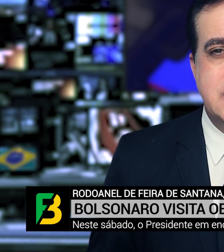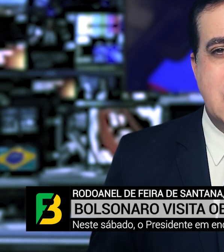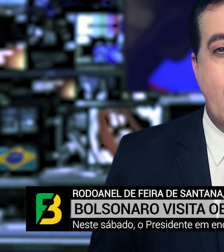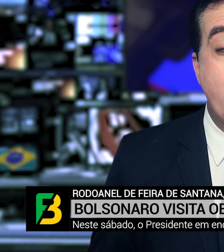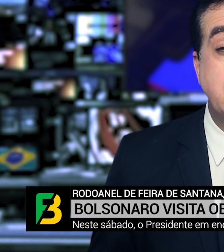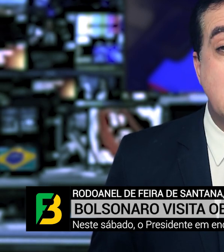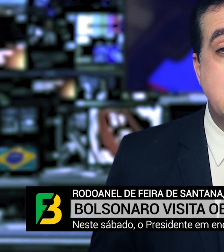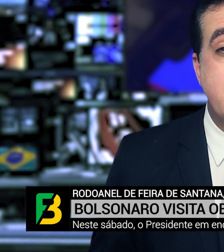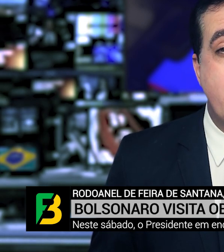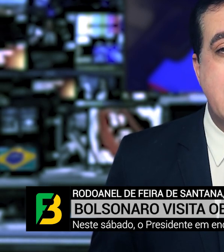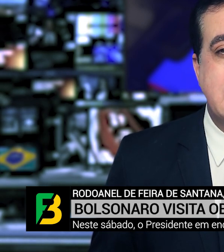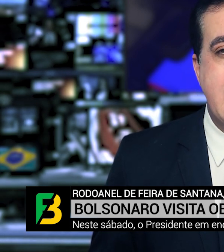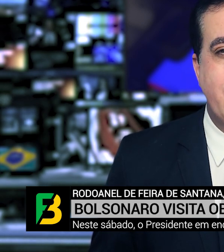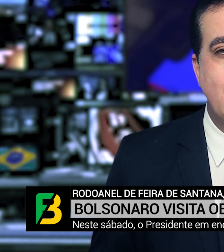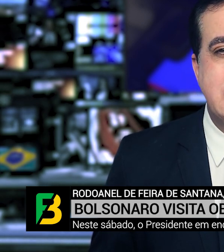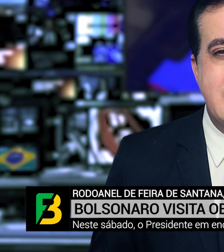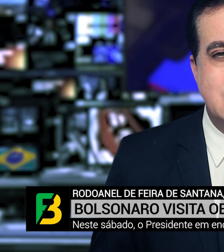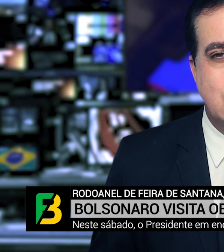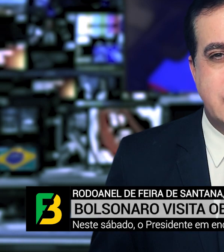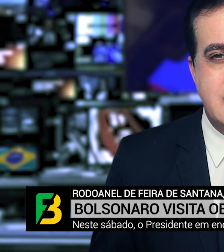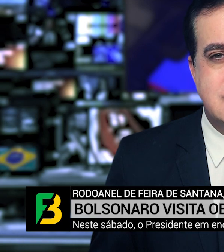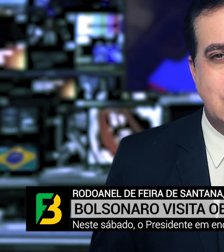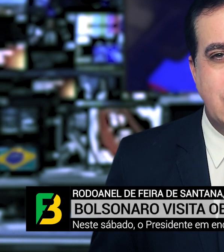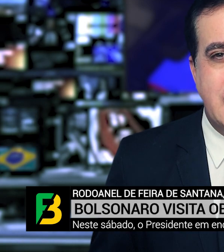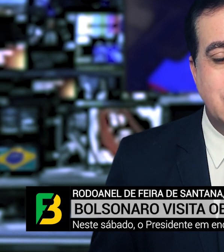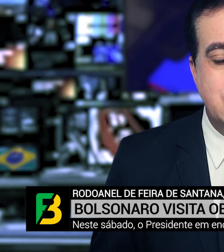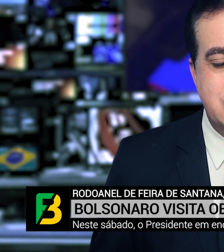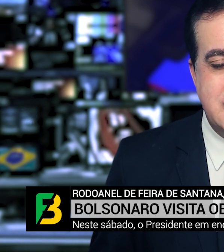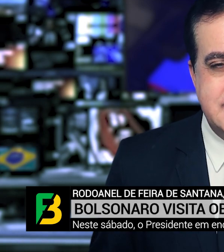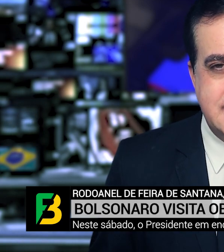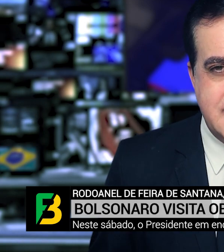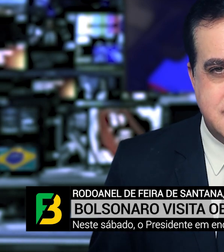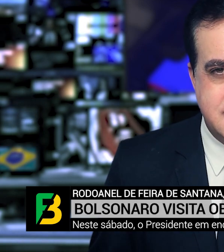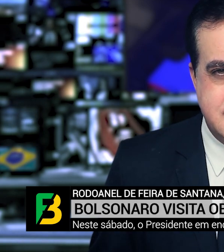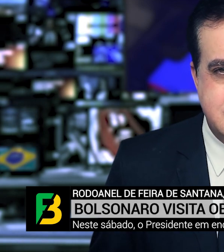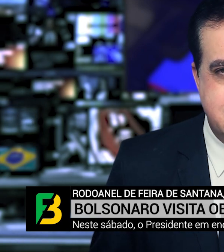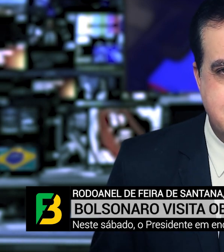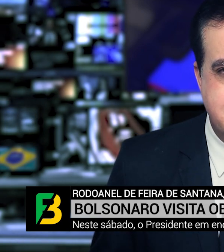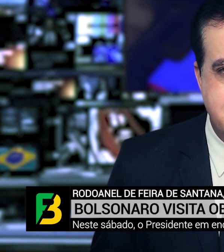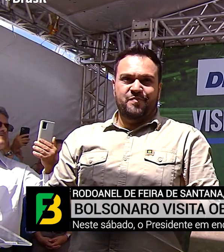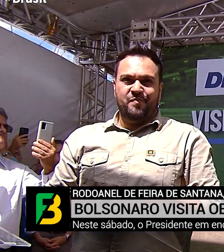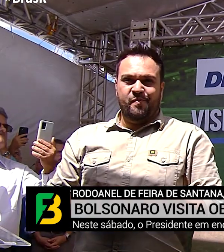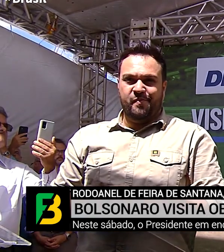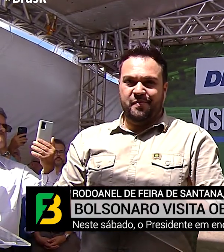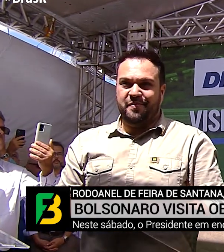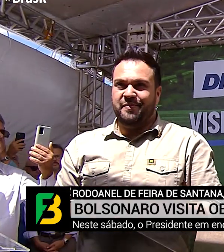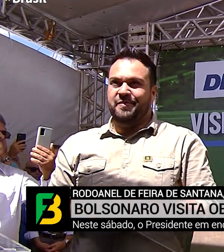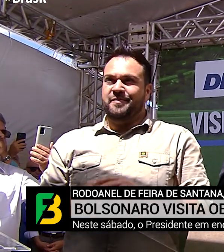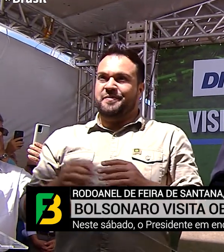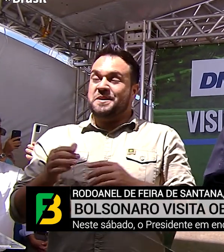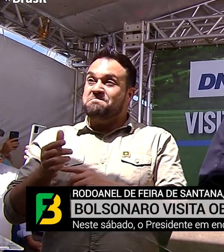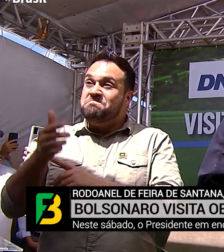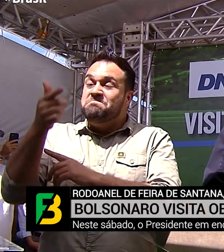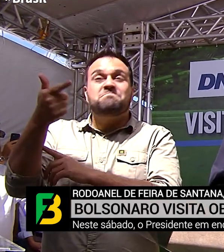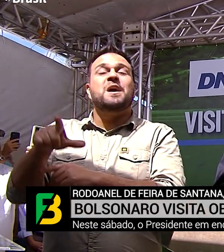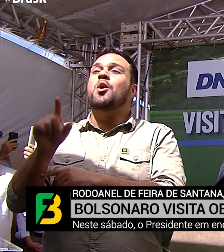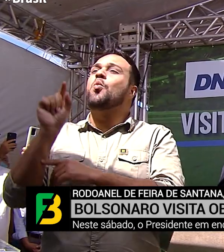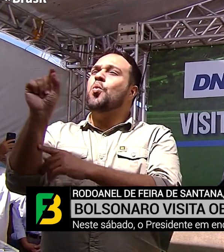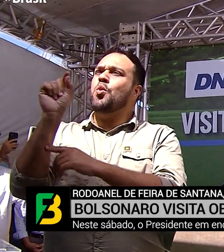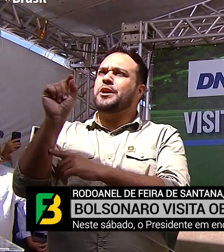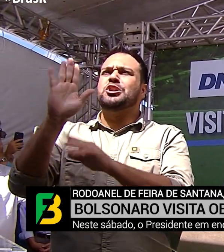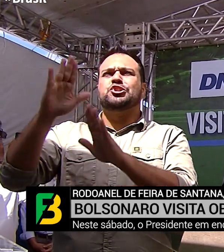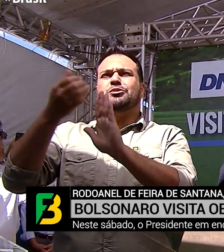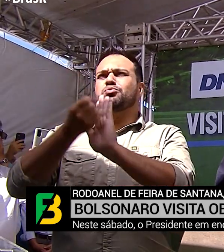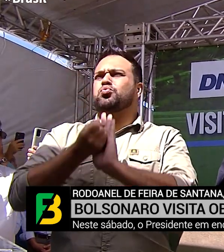caminhões, tem como objetivo aumentar a fluidez no trânsito e reduzir acidentes. Mais do que uma das